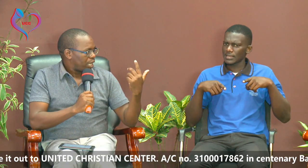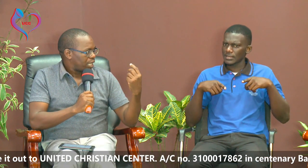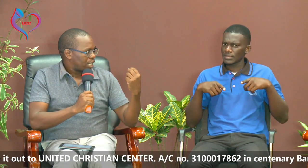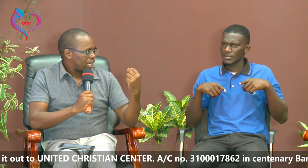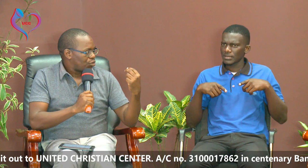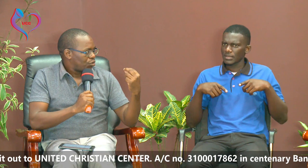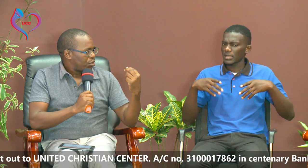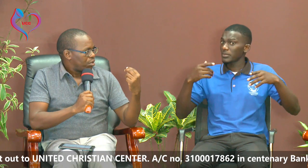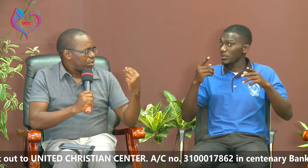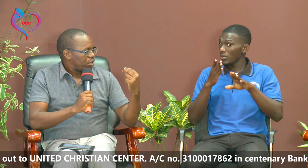yali anjagala nnyo